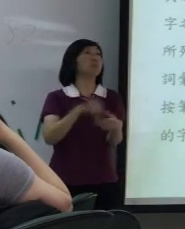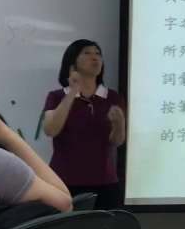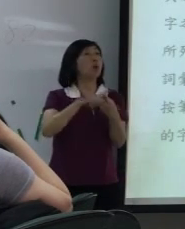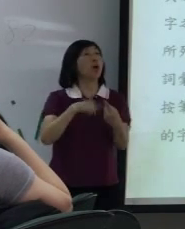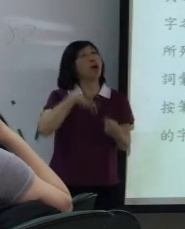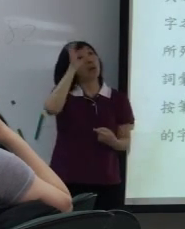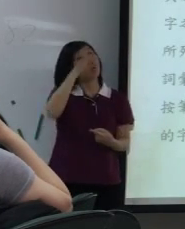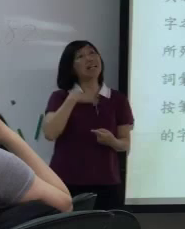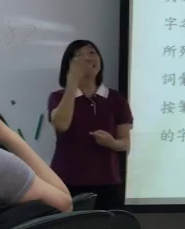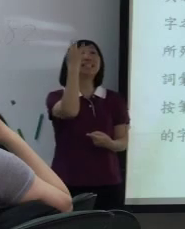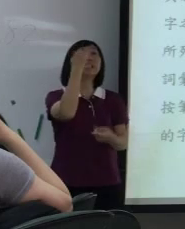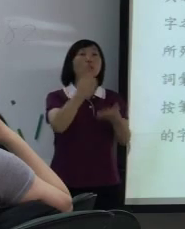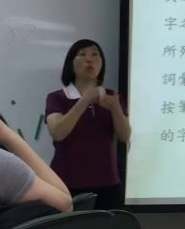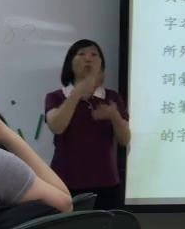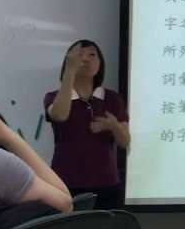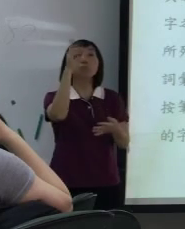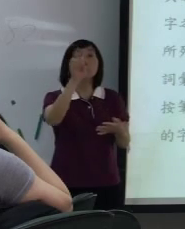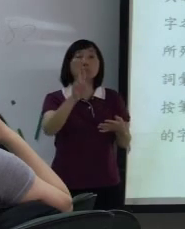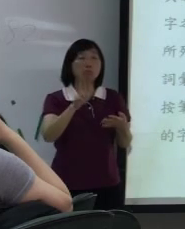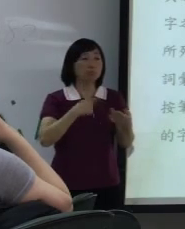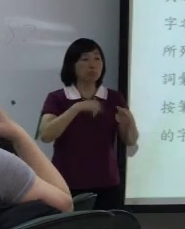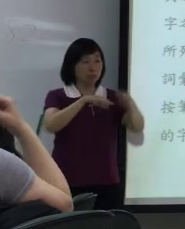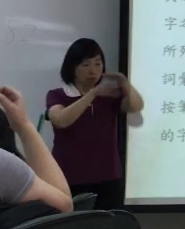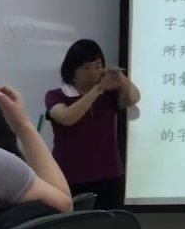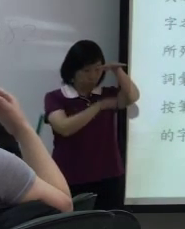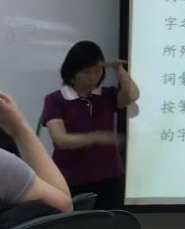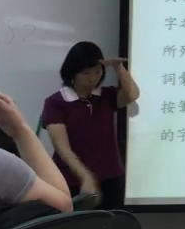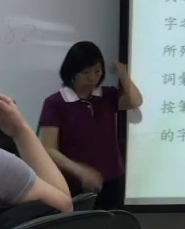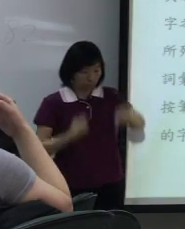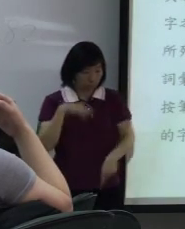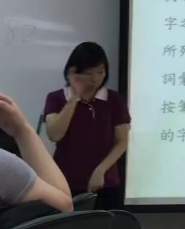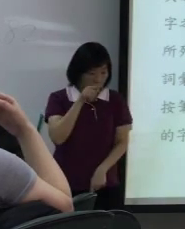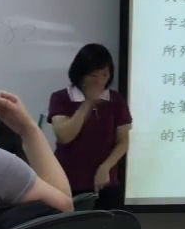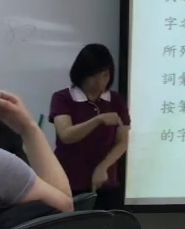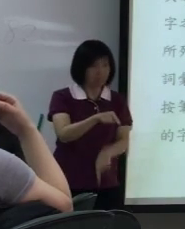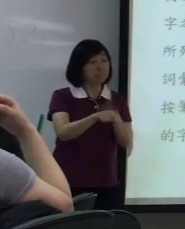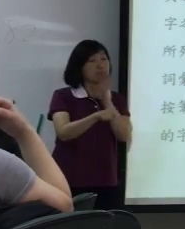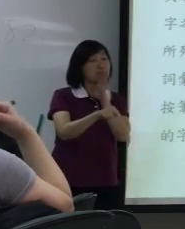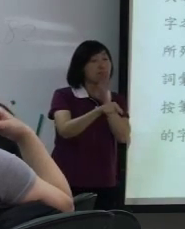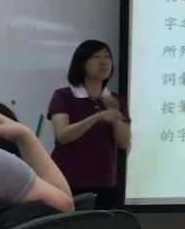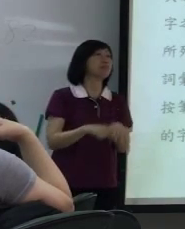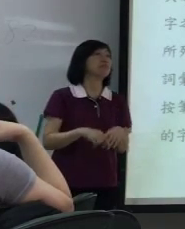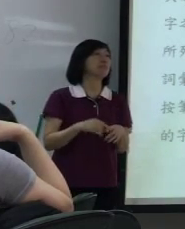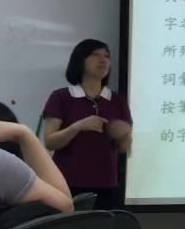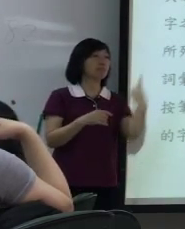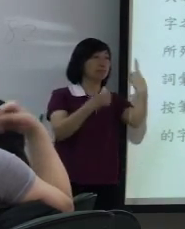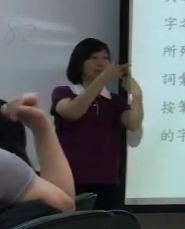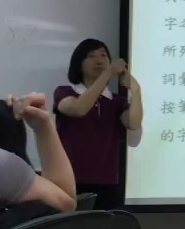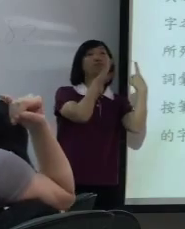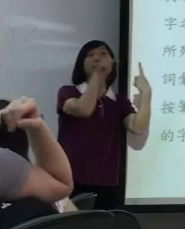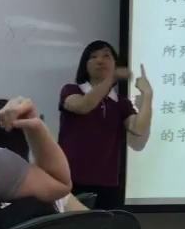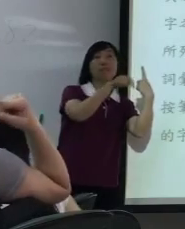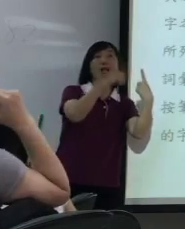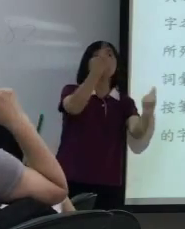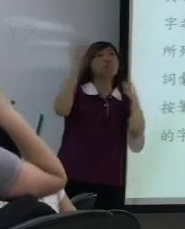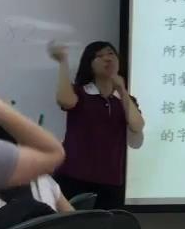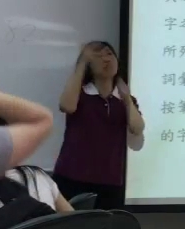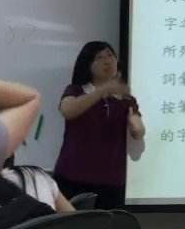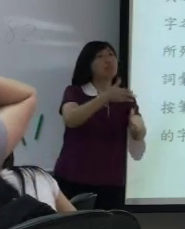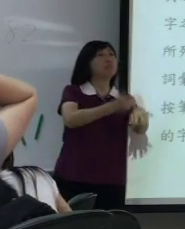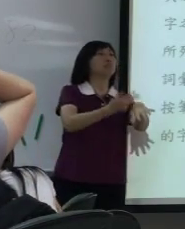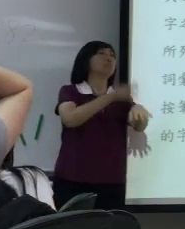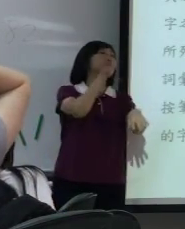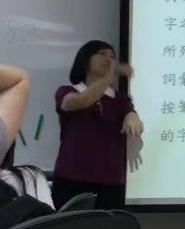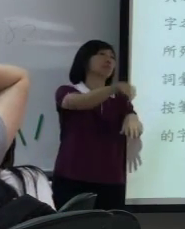画一排你要找的词汇，这是第一种传统的方